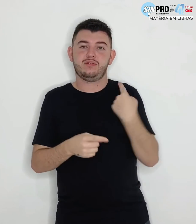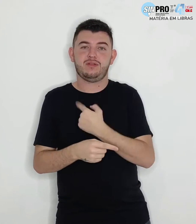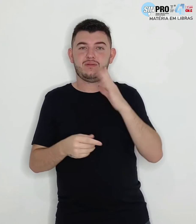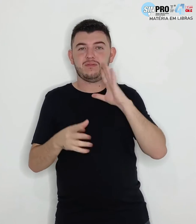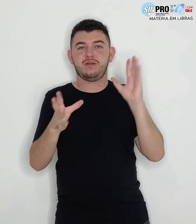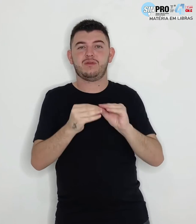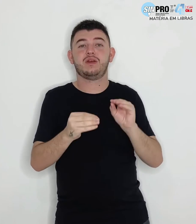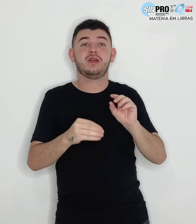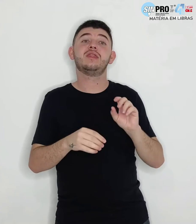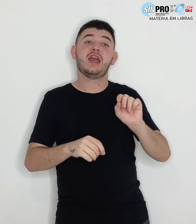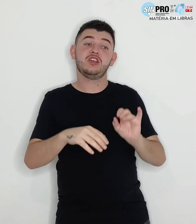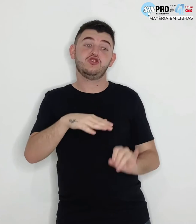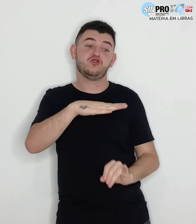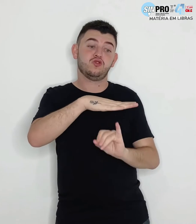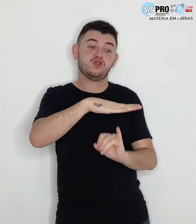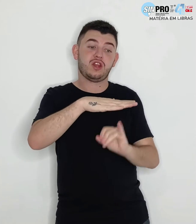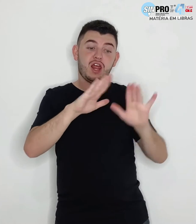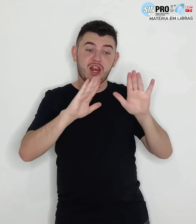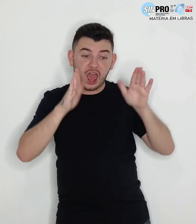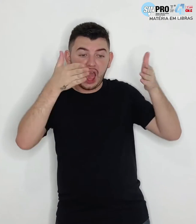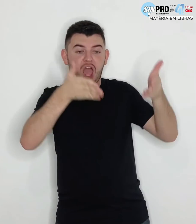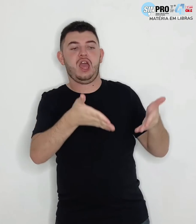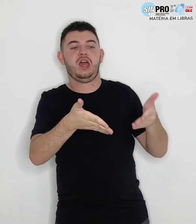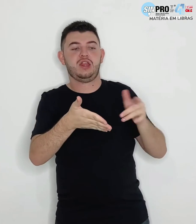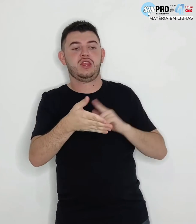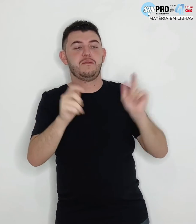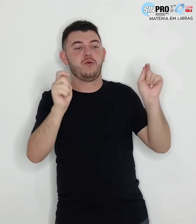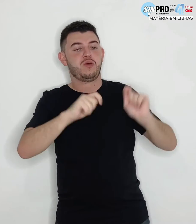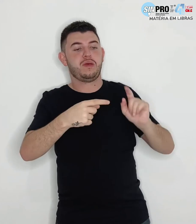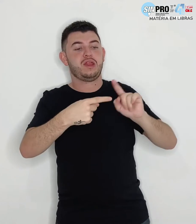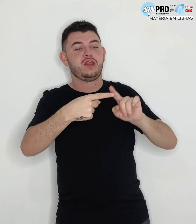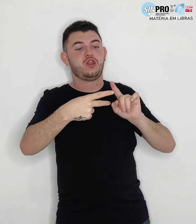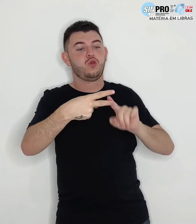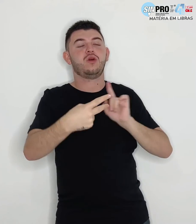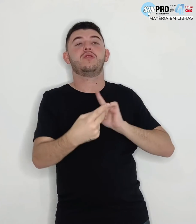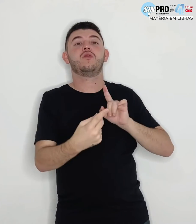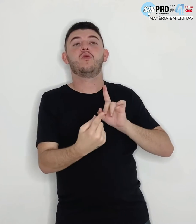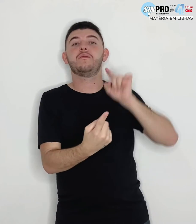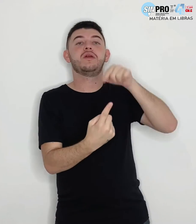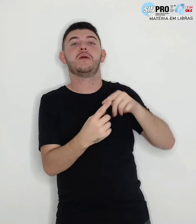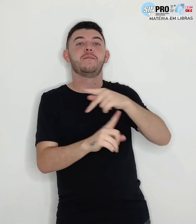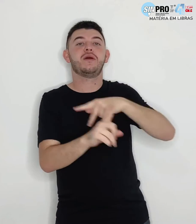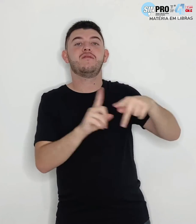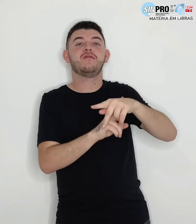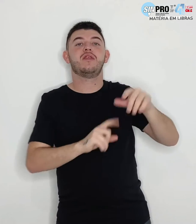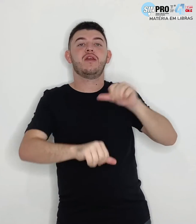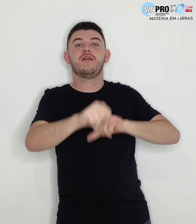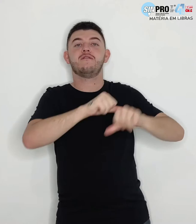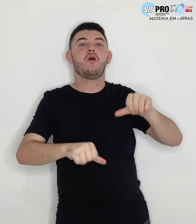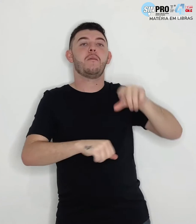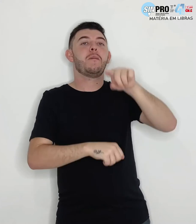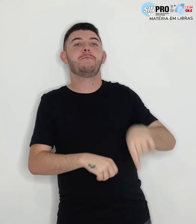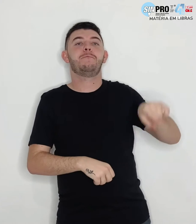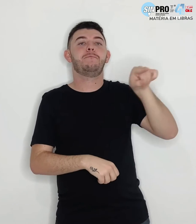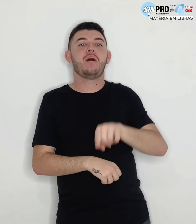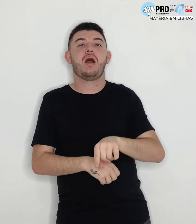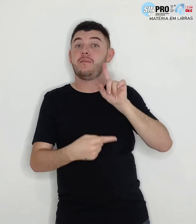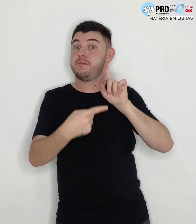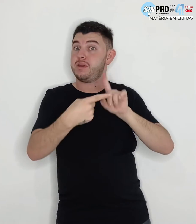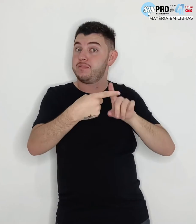da institucionalidade, há duas possibilidades de pôr abaixo todas as alterações impostas pela reforma da Previdência.